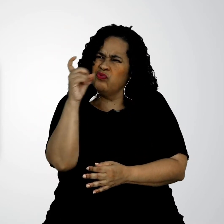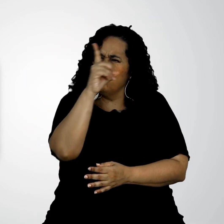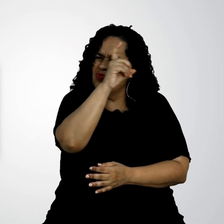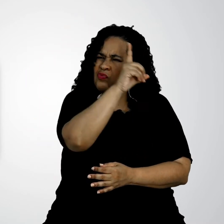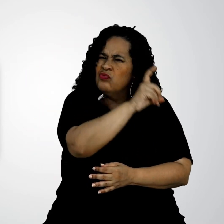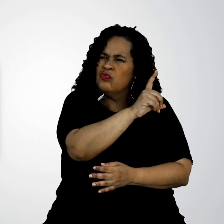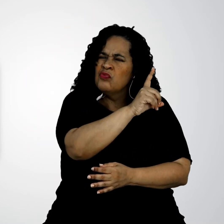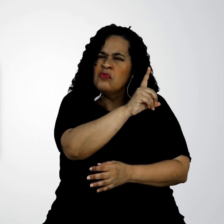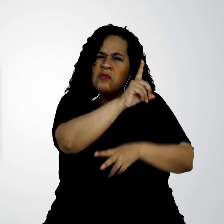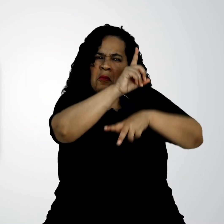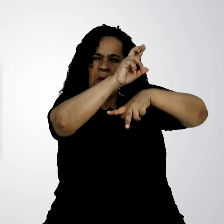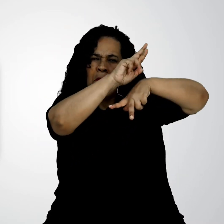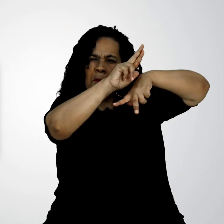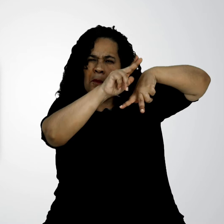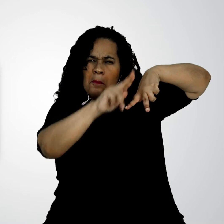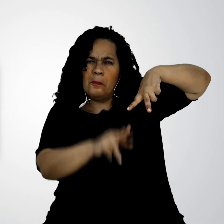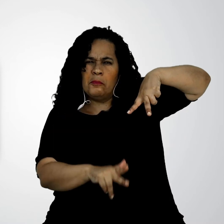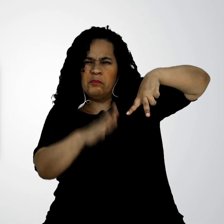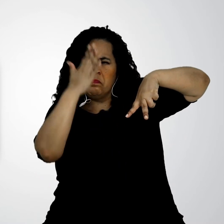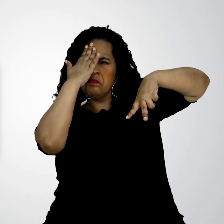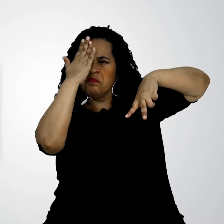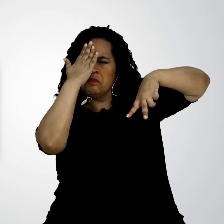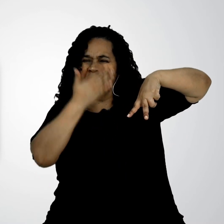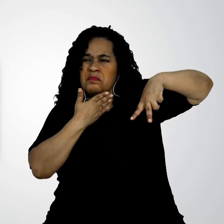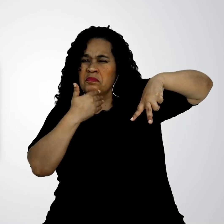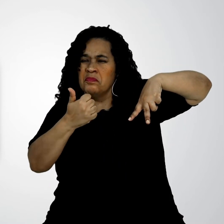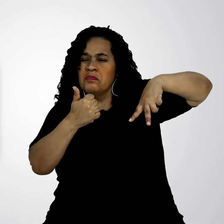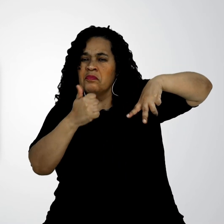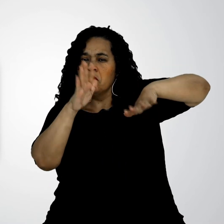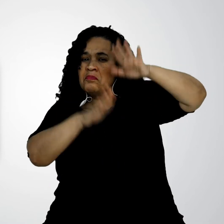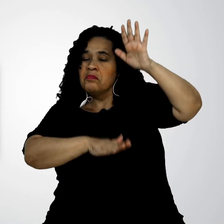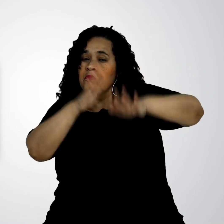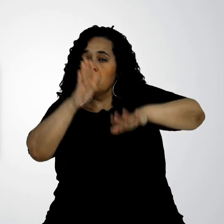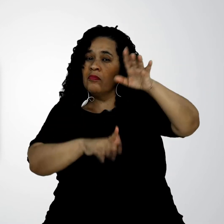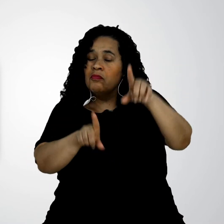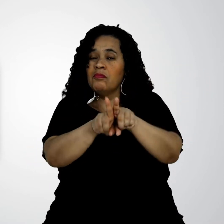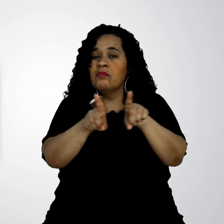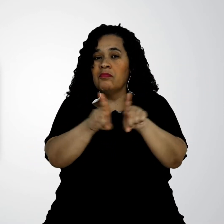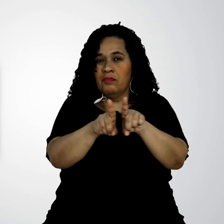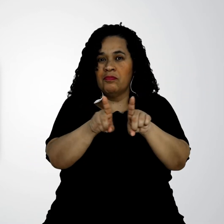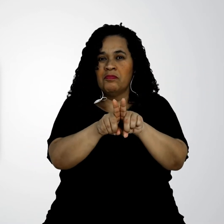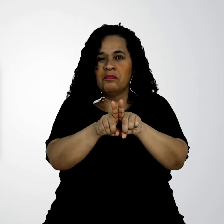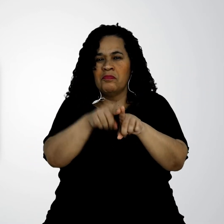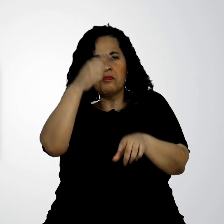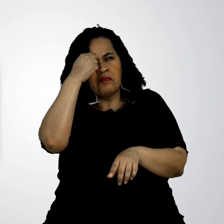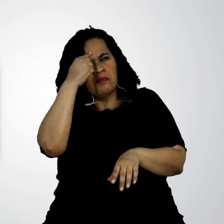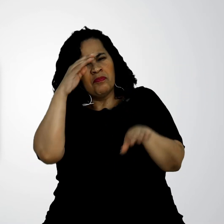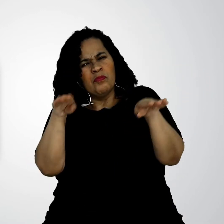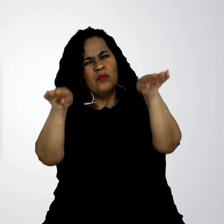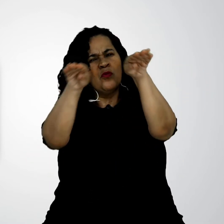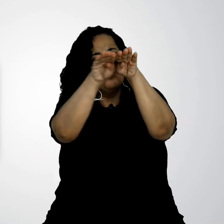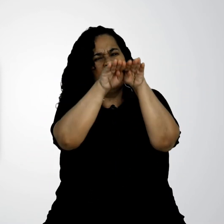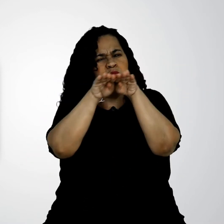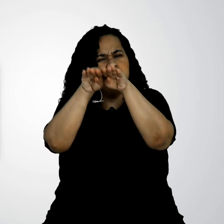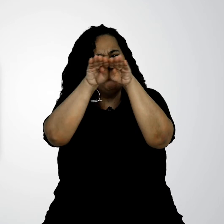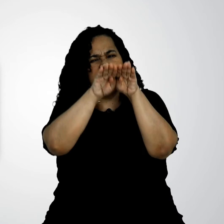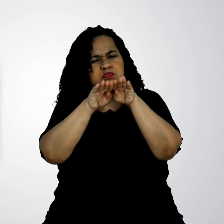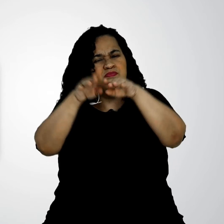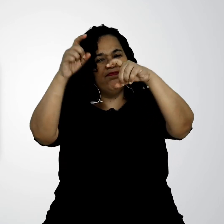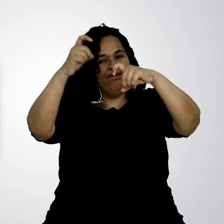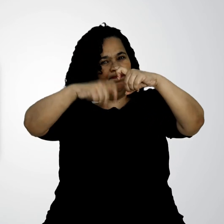gênero, automaticamente você também vai ter uma dificuldade de compreender o padrão de sexualidade, né? Como que a